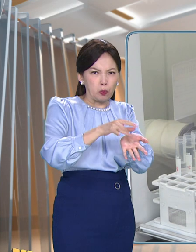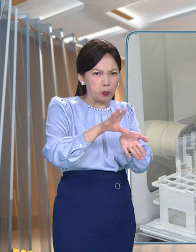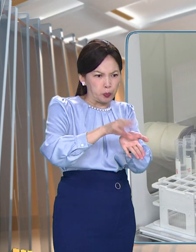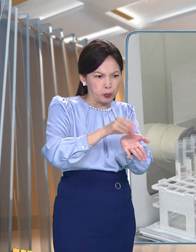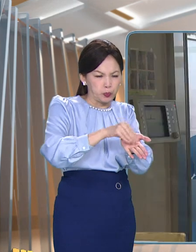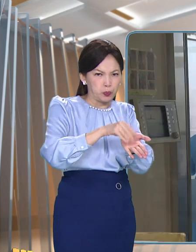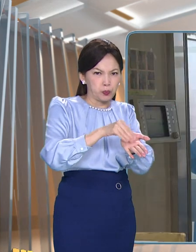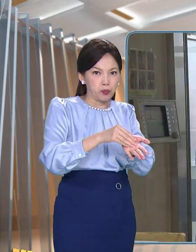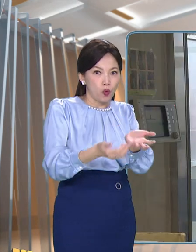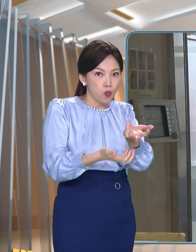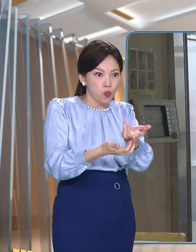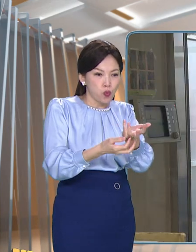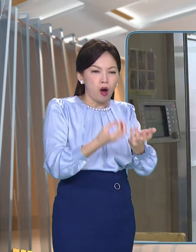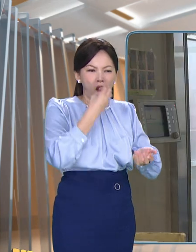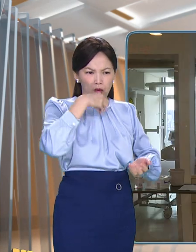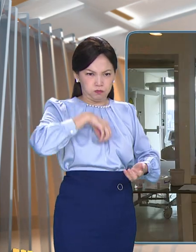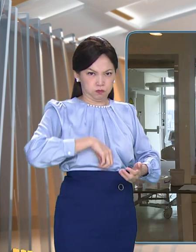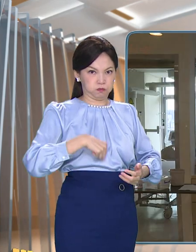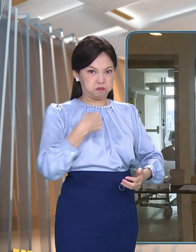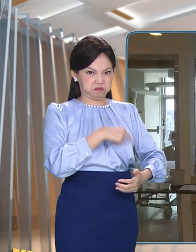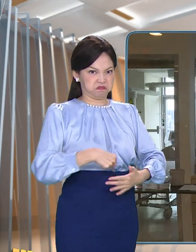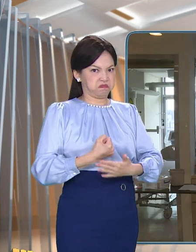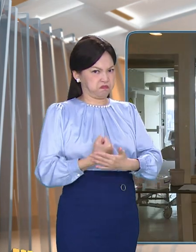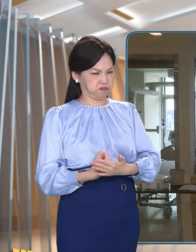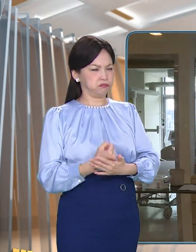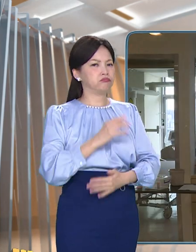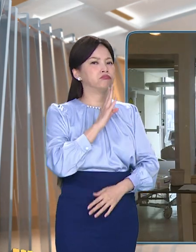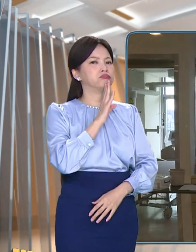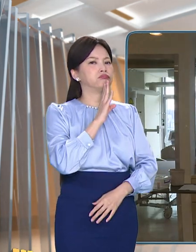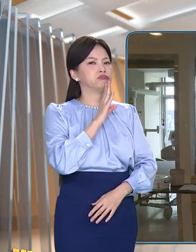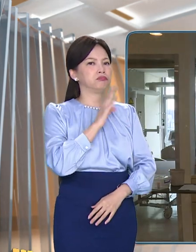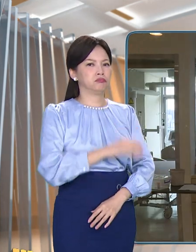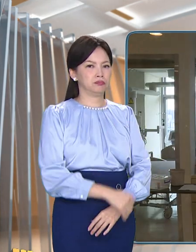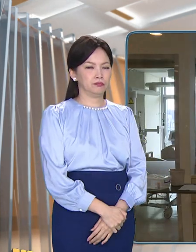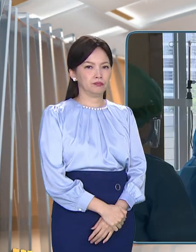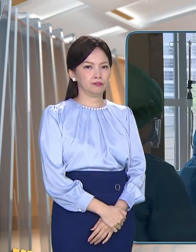污染的贝壳类海鲜，也是一个重要的污染源。